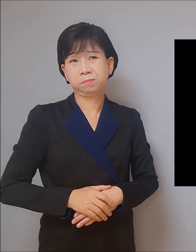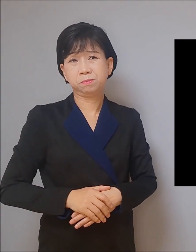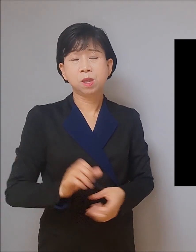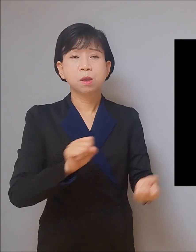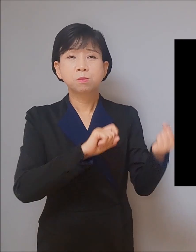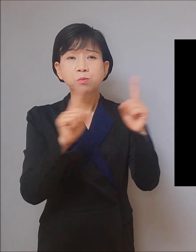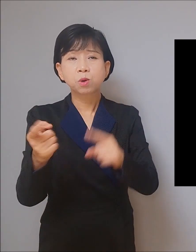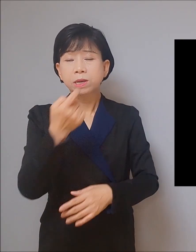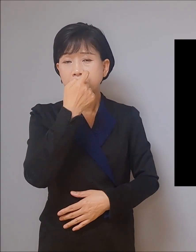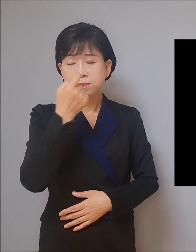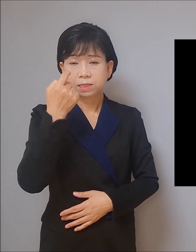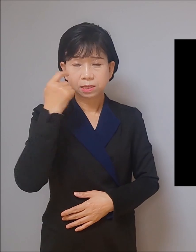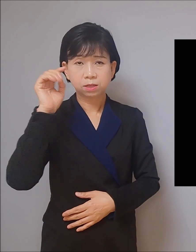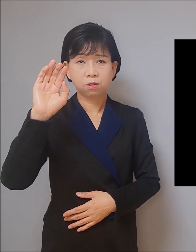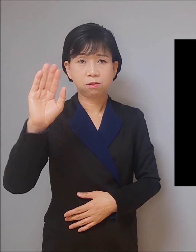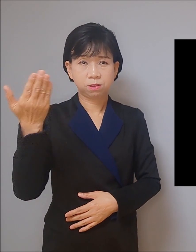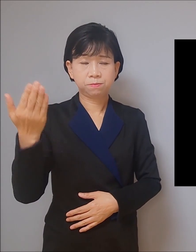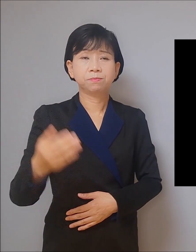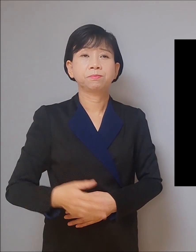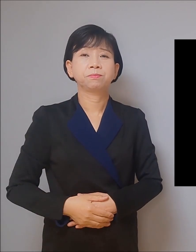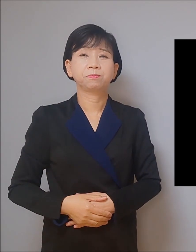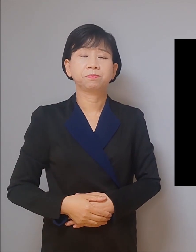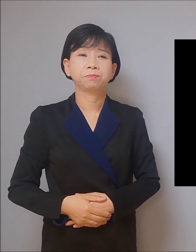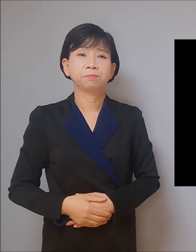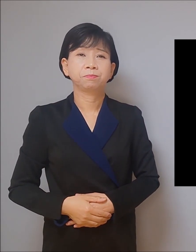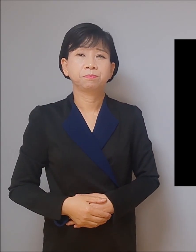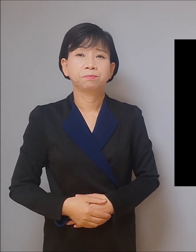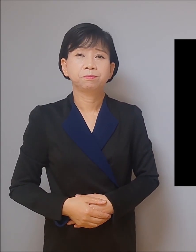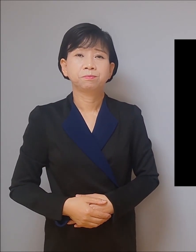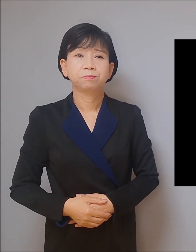부활의 증거가 되었습니다.